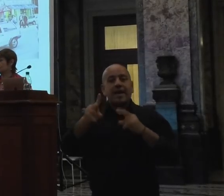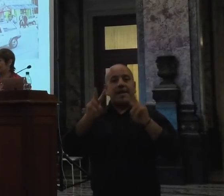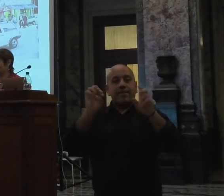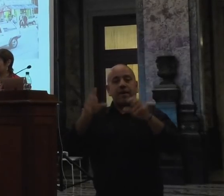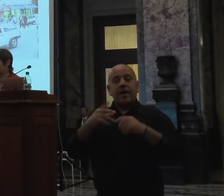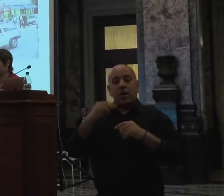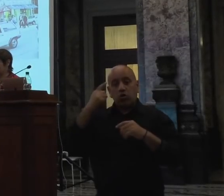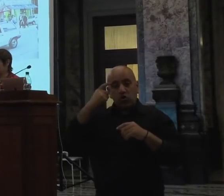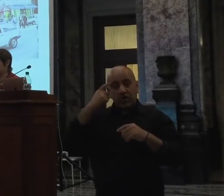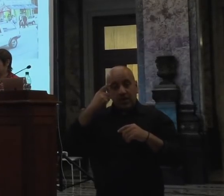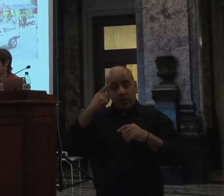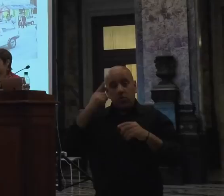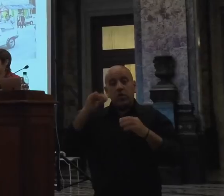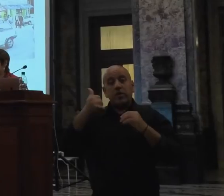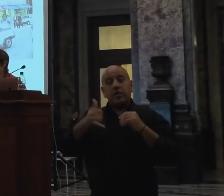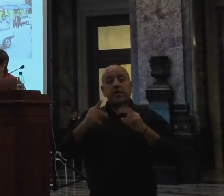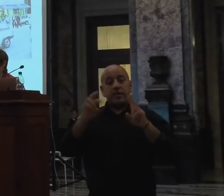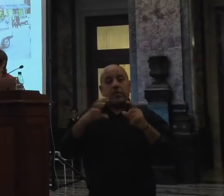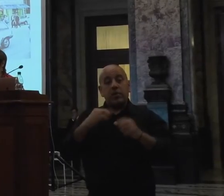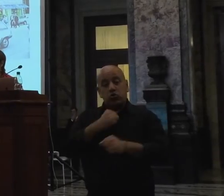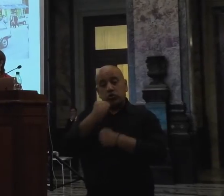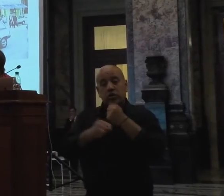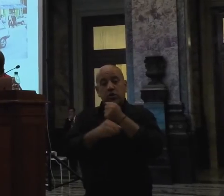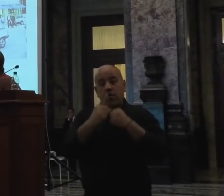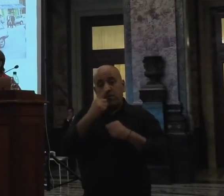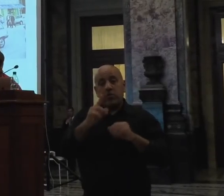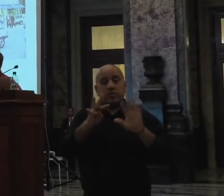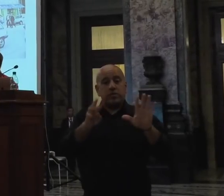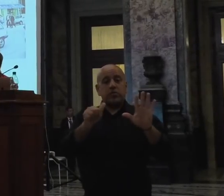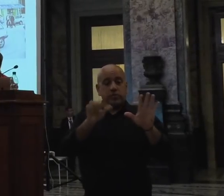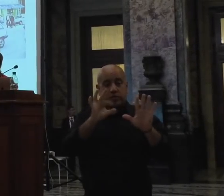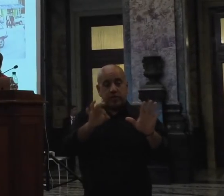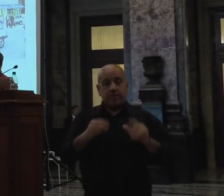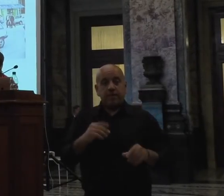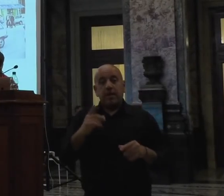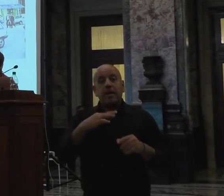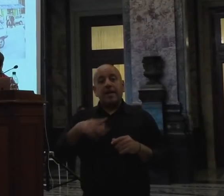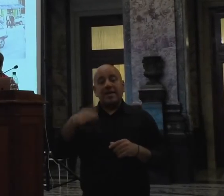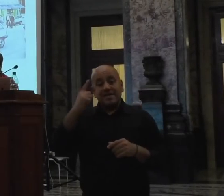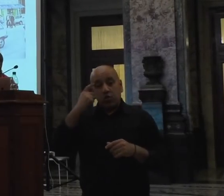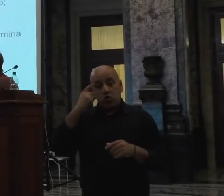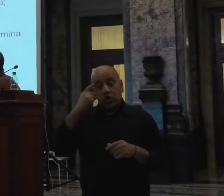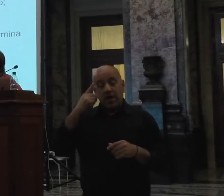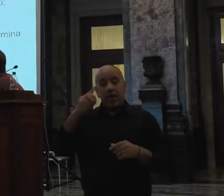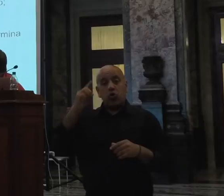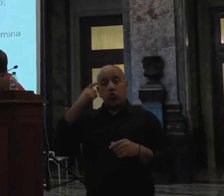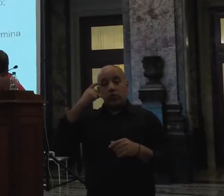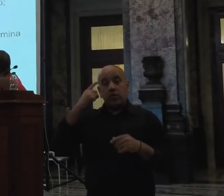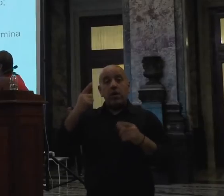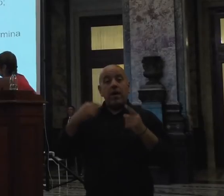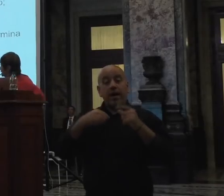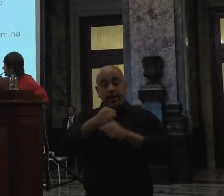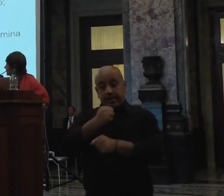recursos limitados, desde los 60, desde los principios de la psicología cognitiva. Pero no ha sido hasta